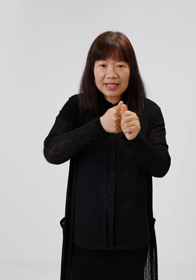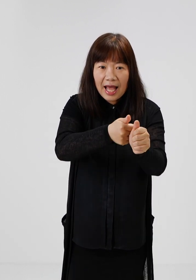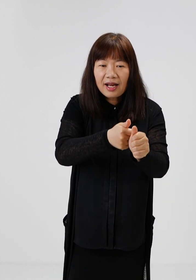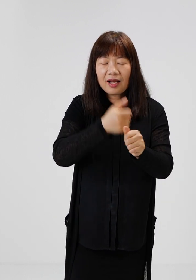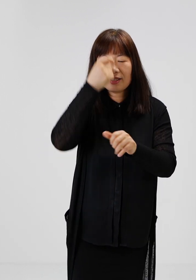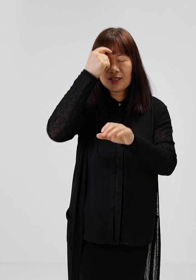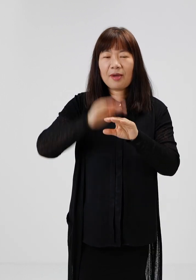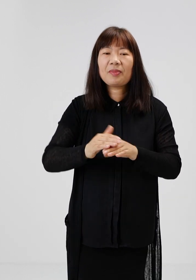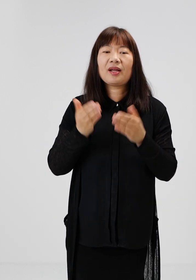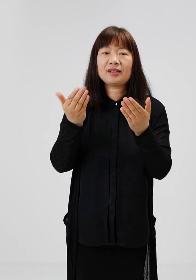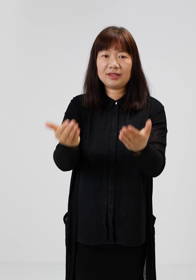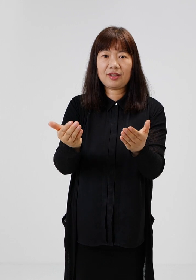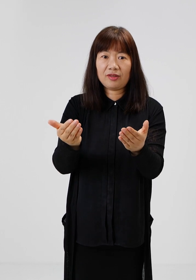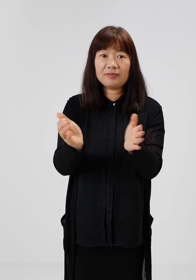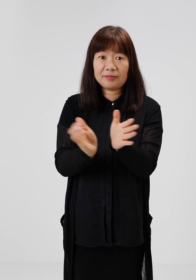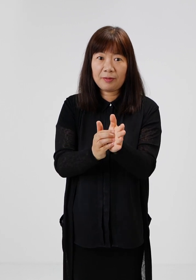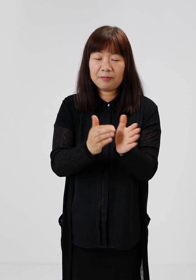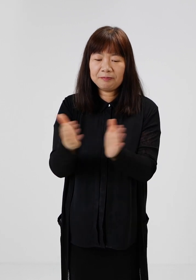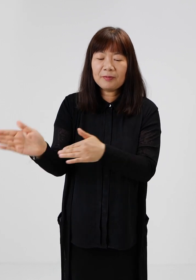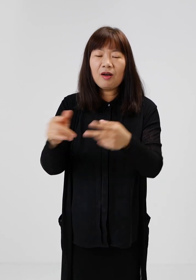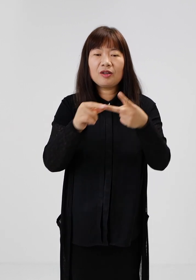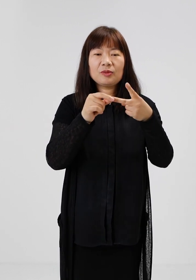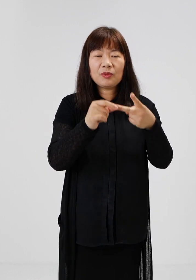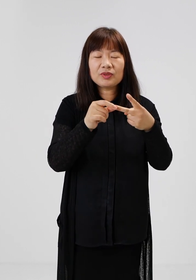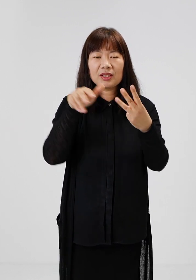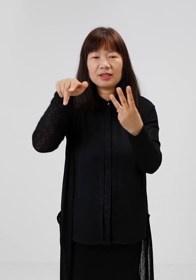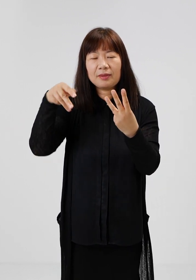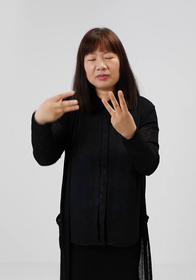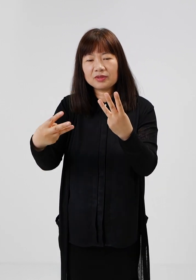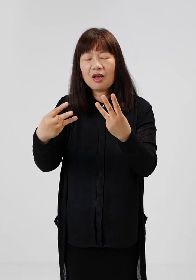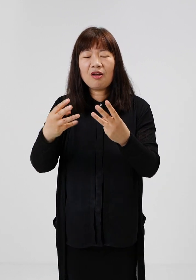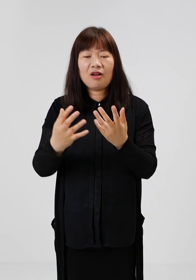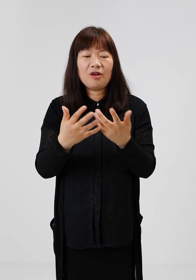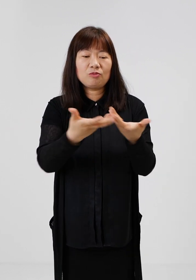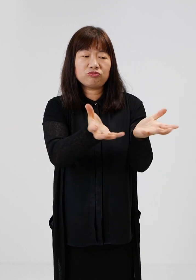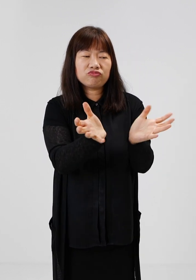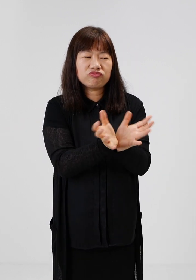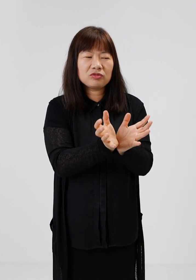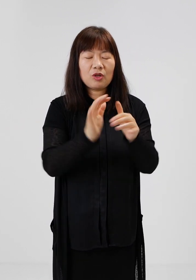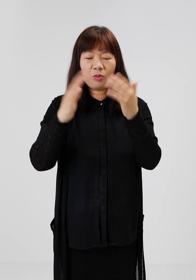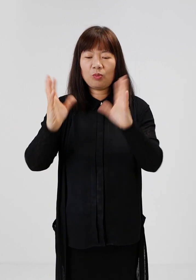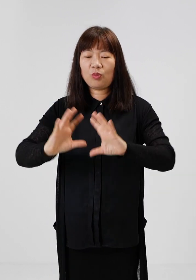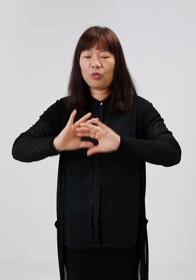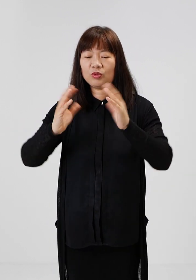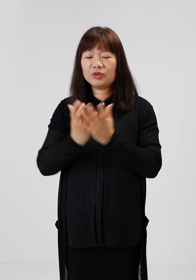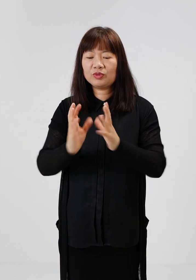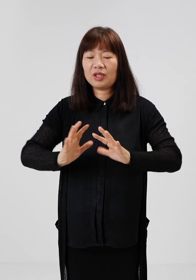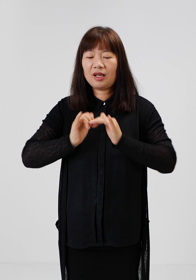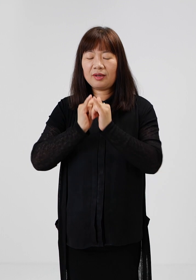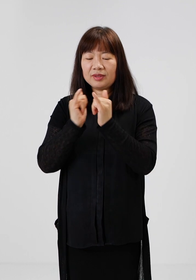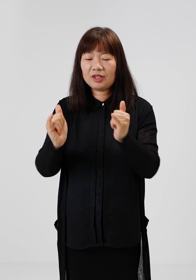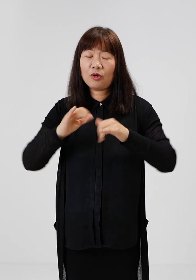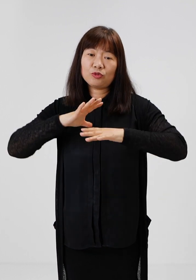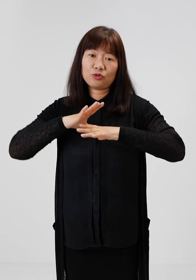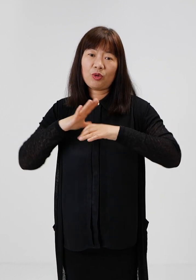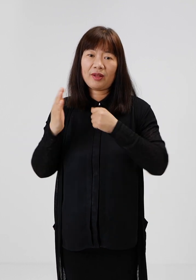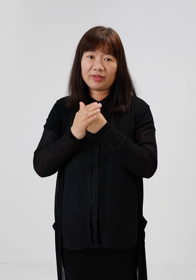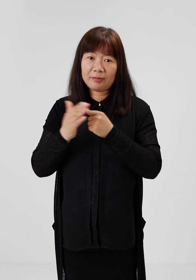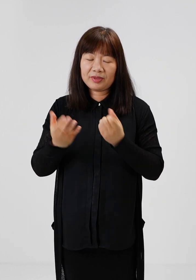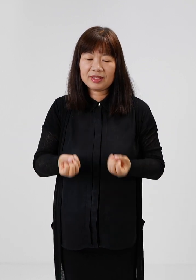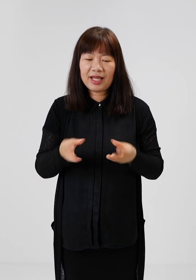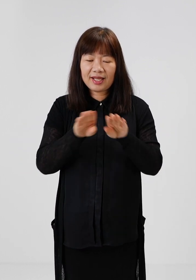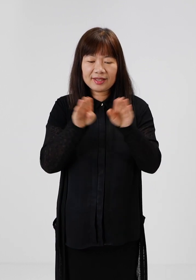번째 성경을 잘 보세요. 3절 무리가 모든 나라 백성을 두려워하여